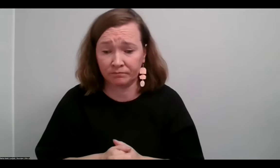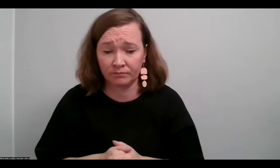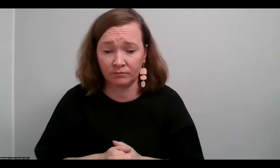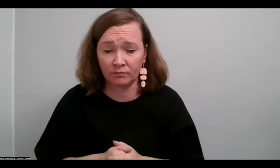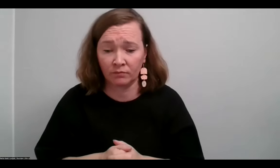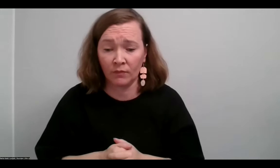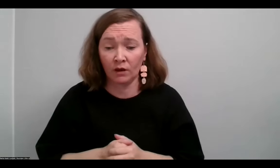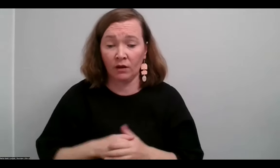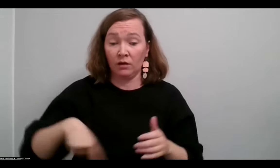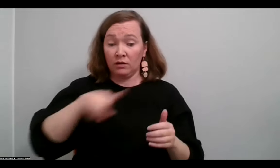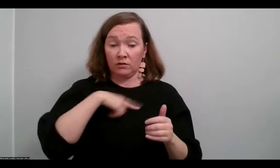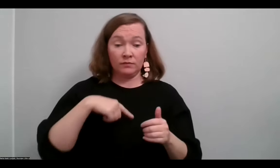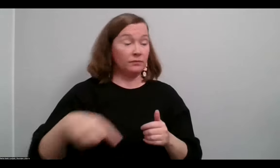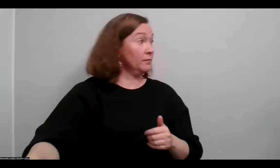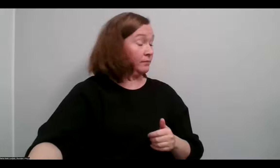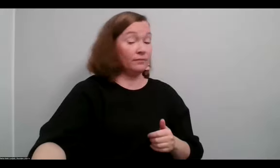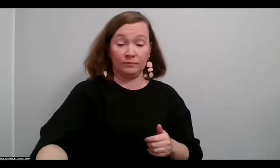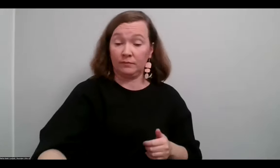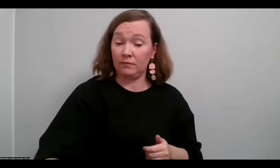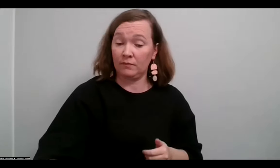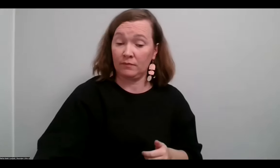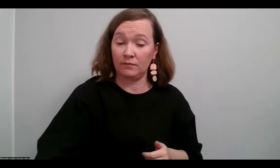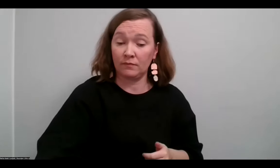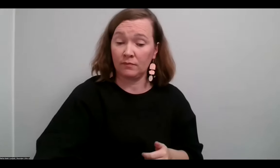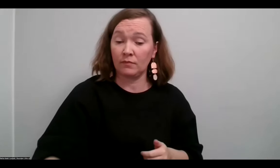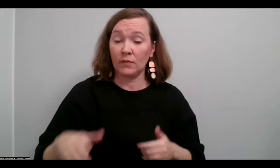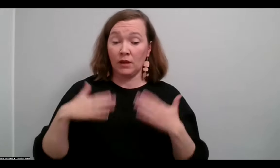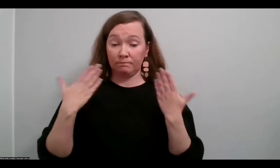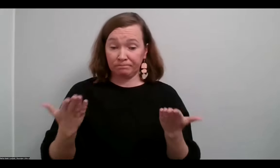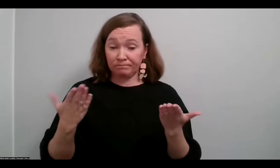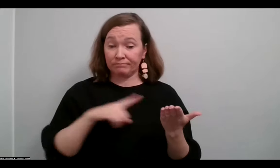työtä liittyen tiedon saantiin ja tiedon jakamisen oikeuksien toteuttamiseen.